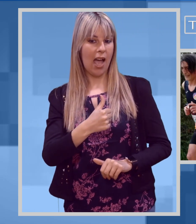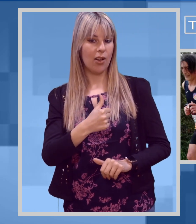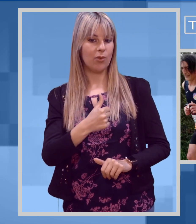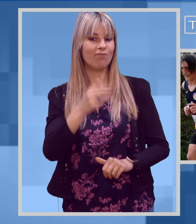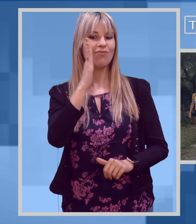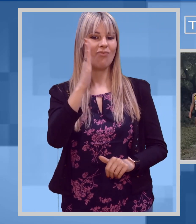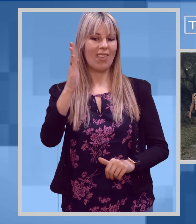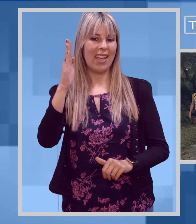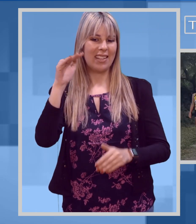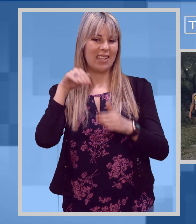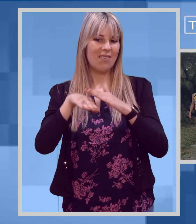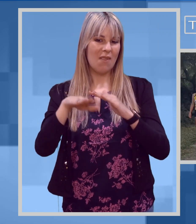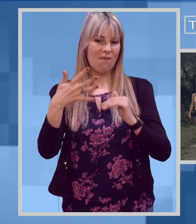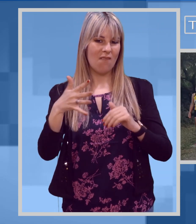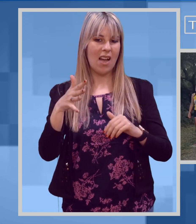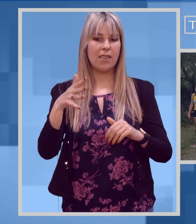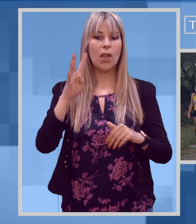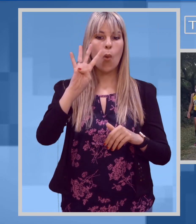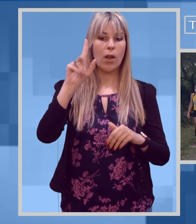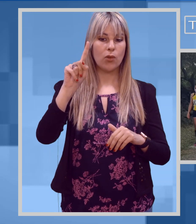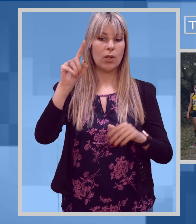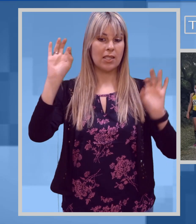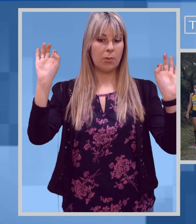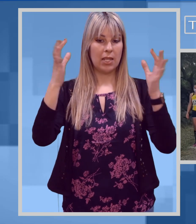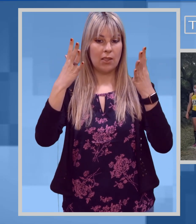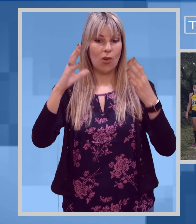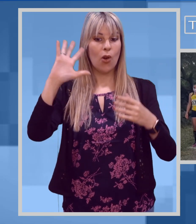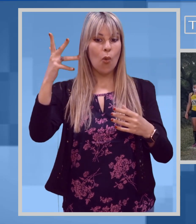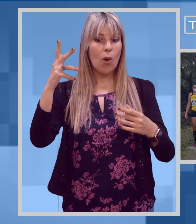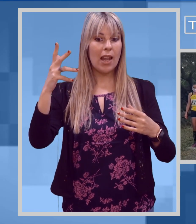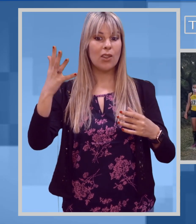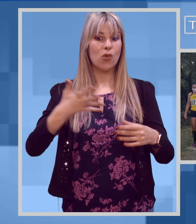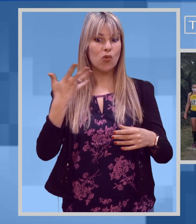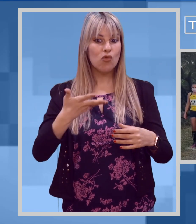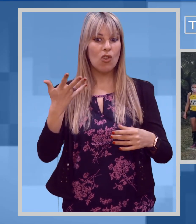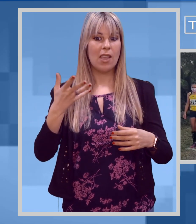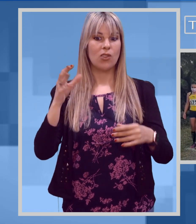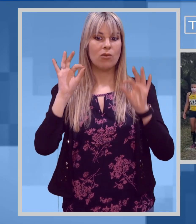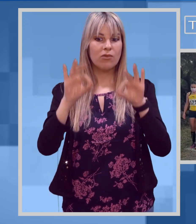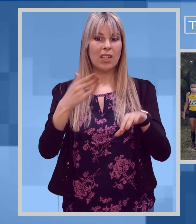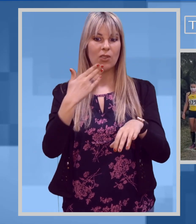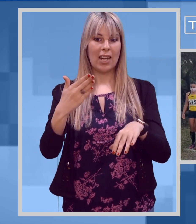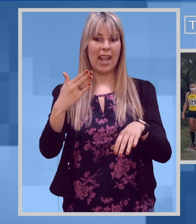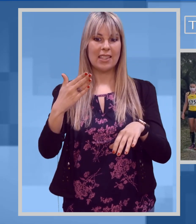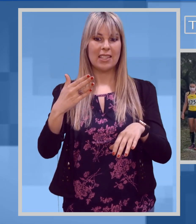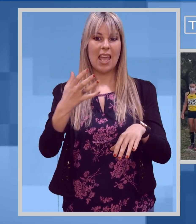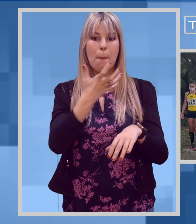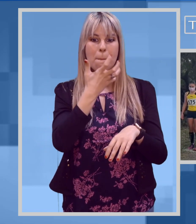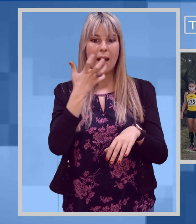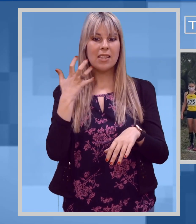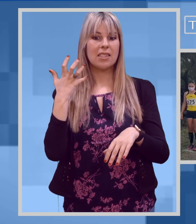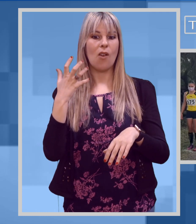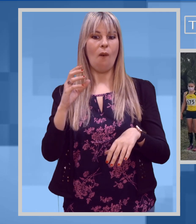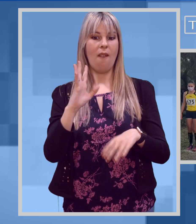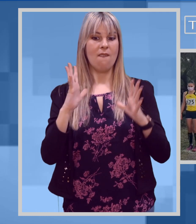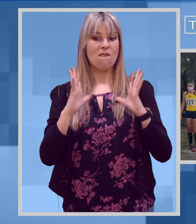Si archivia la 41esima edizione, un altro successo raggiunto grazie alla passione e la volontà dell'associazione,